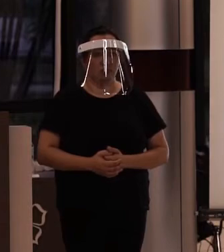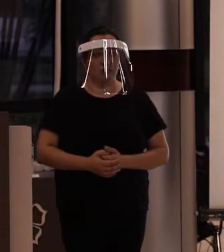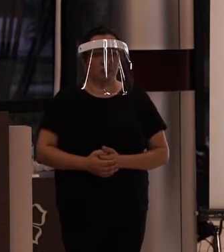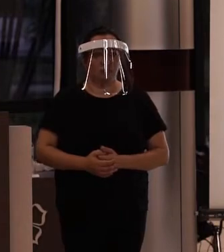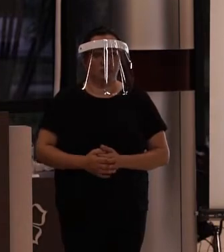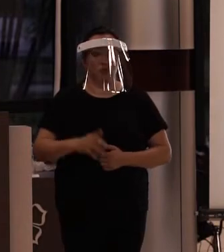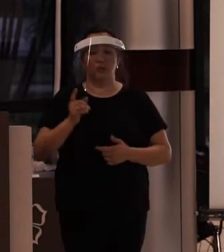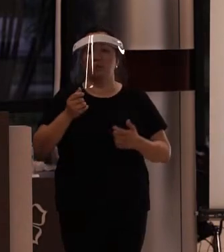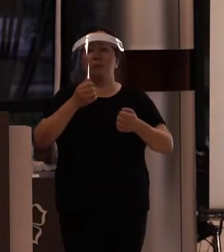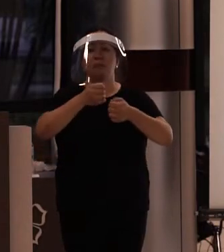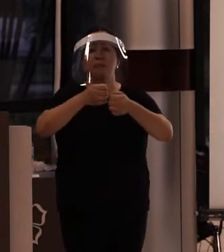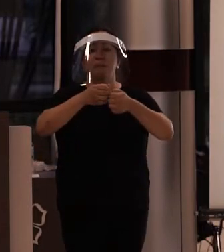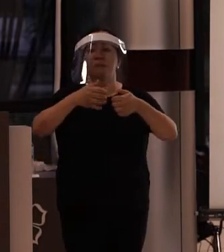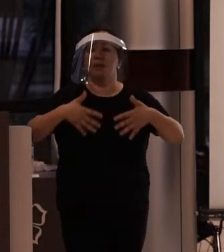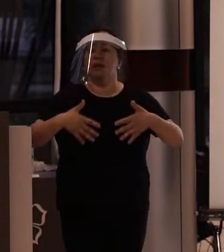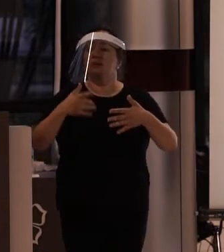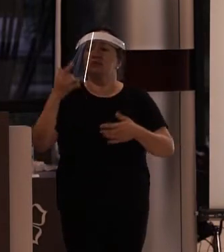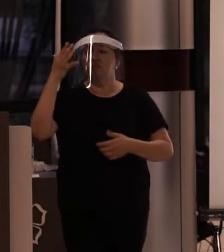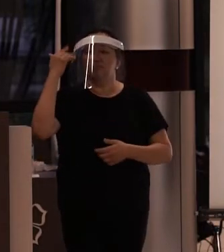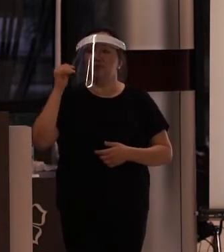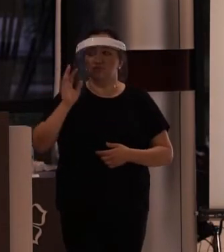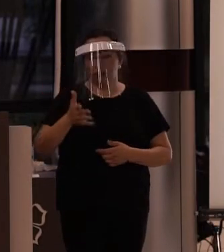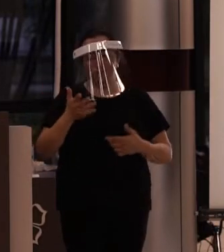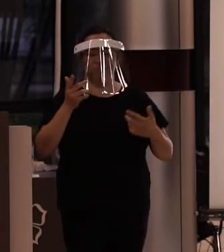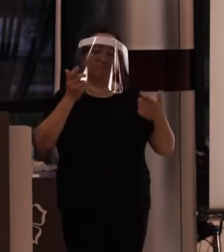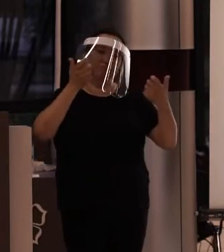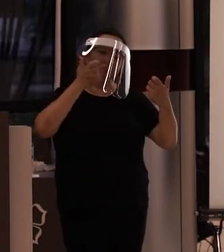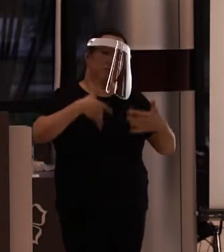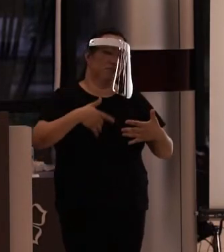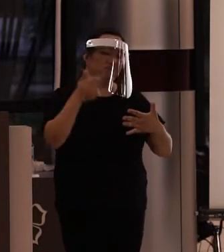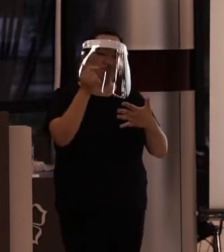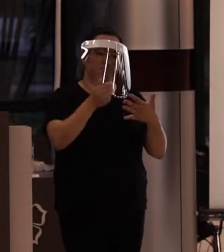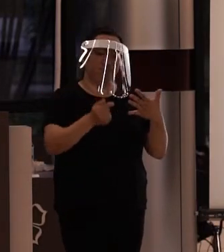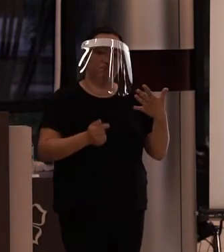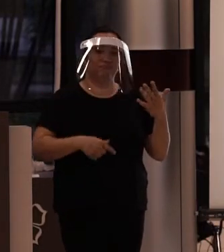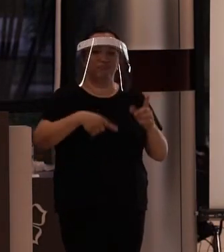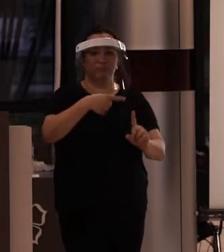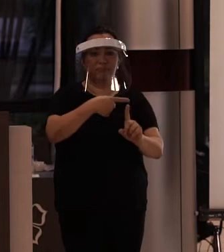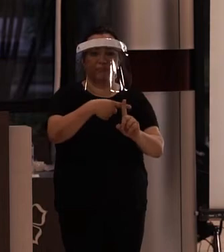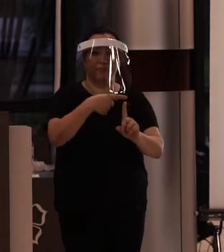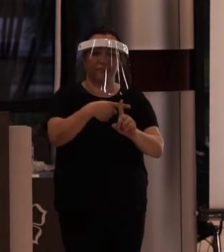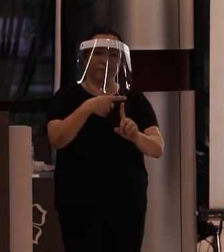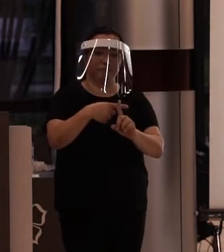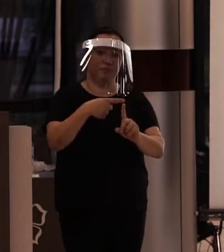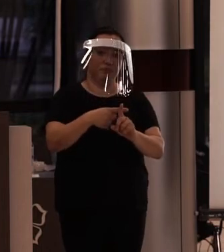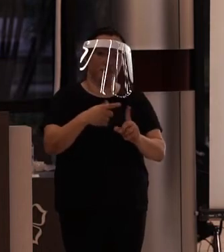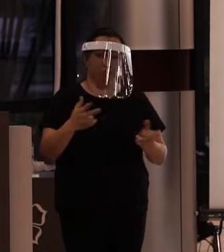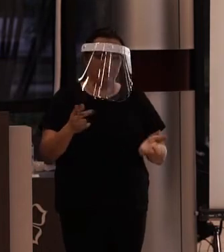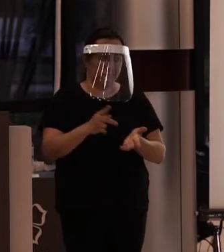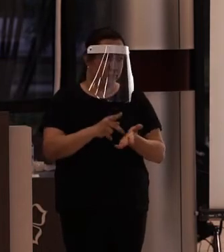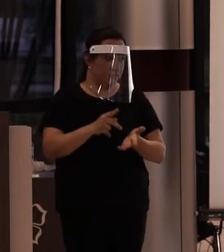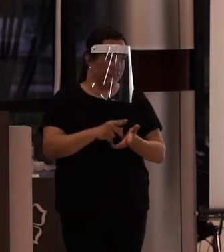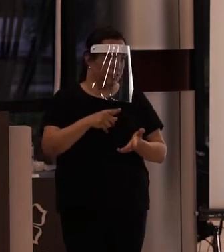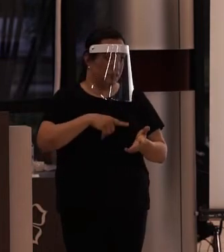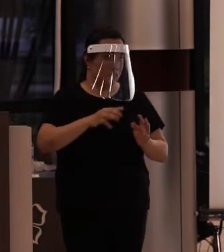Os benefícios da termografia já foram ditos, são vários. É uma técnica que está presente em